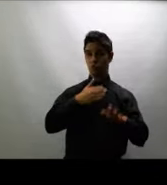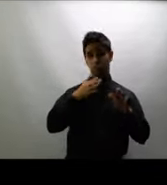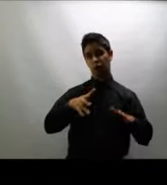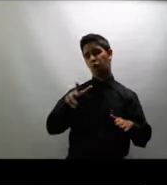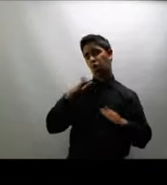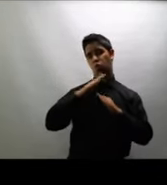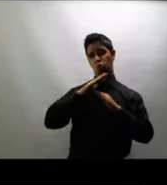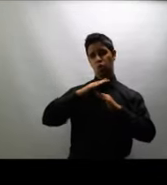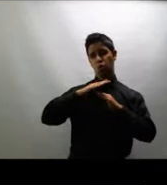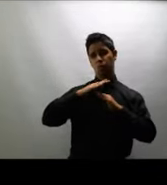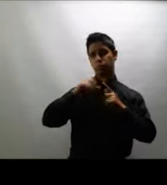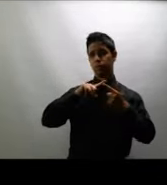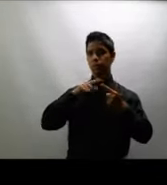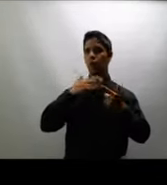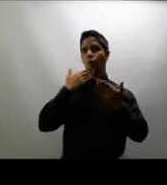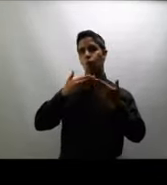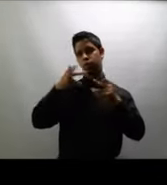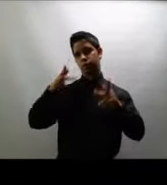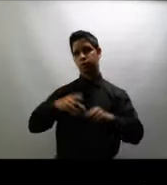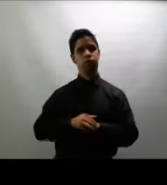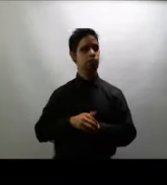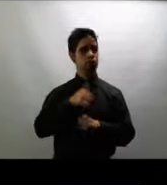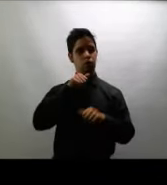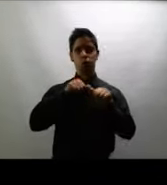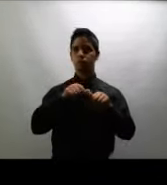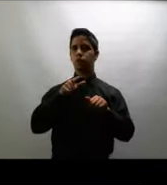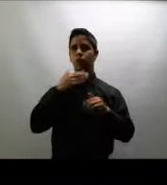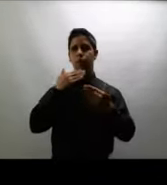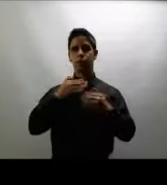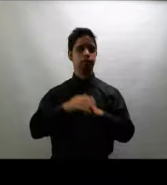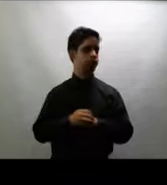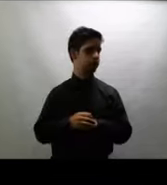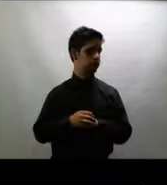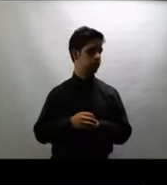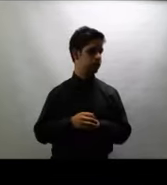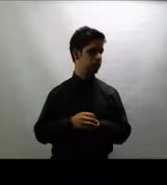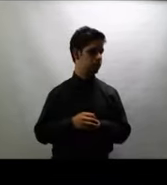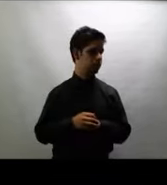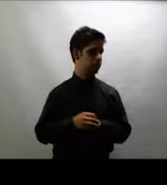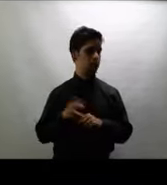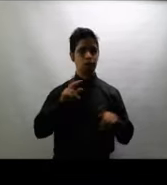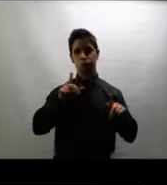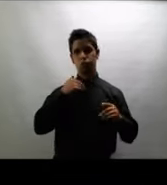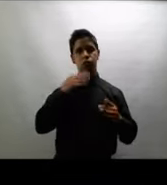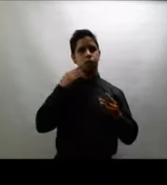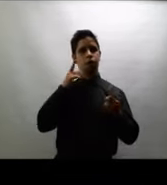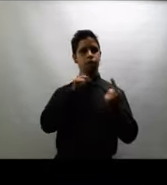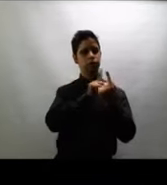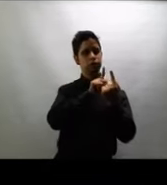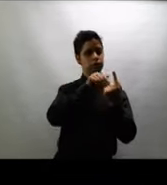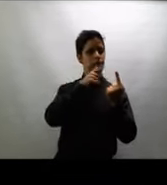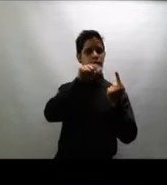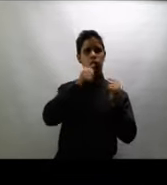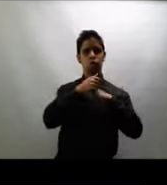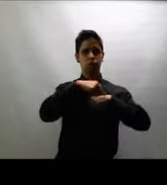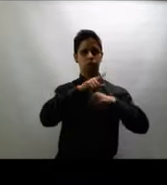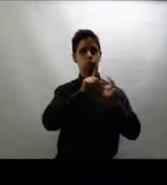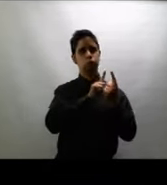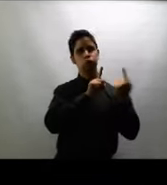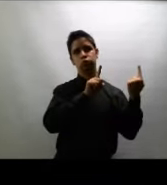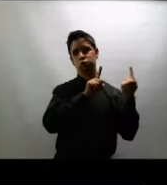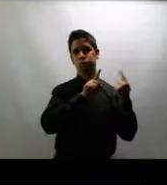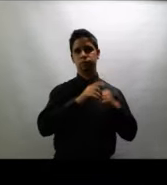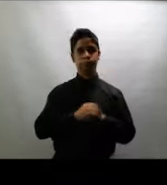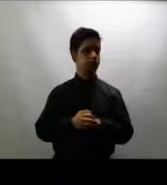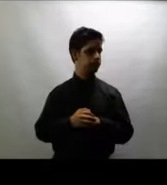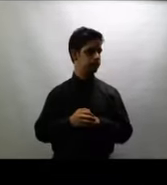persona. Nosotros éramos amiguitos. Lo sigue siendo. Hay gente que tú los conoces y de momento como que con los años, porque me pasó, he encontrado gente